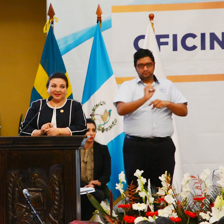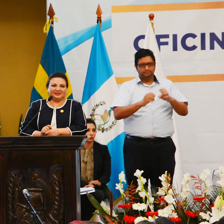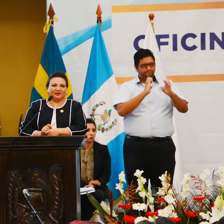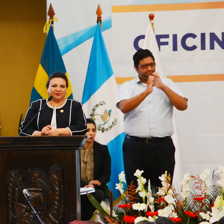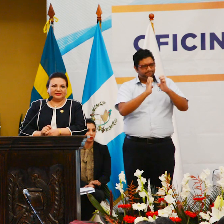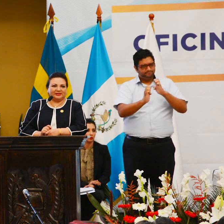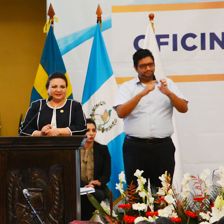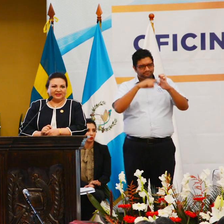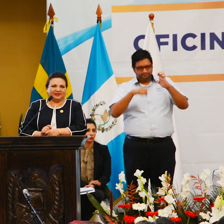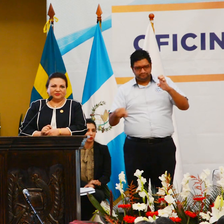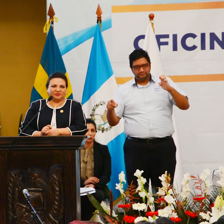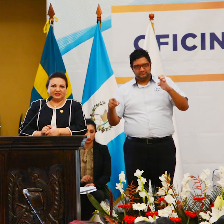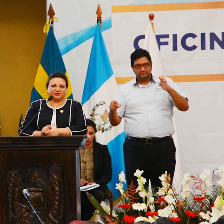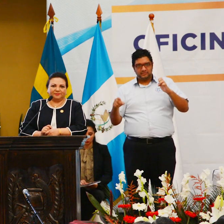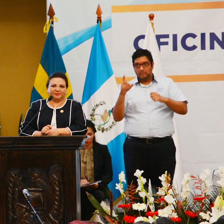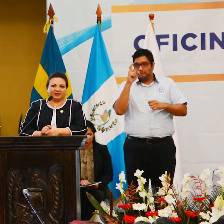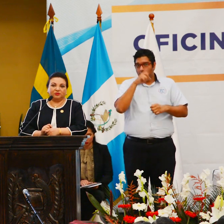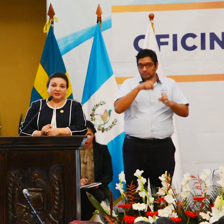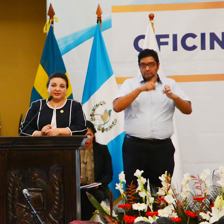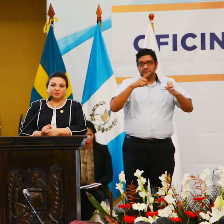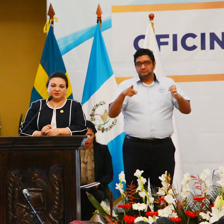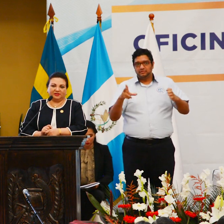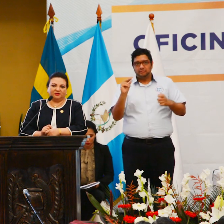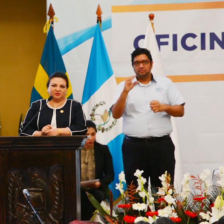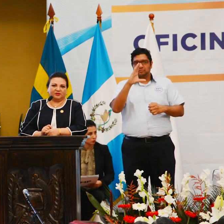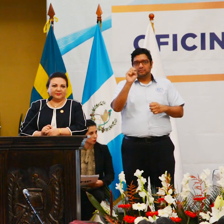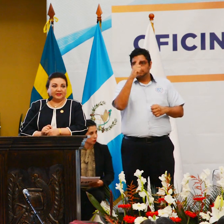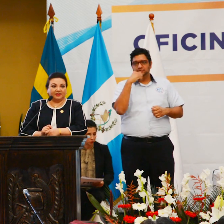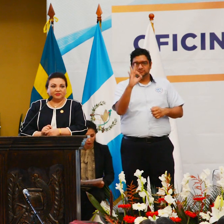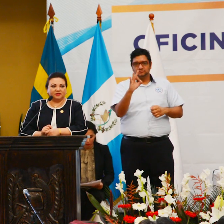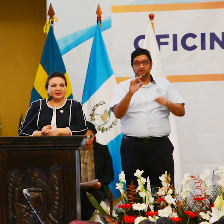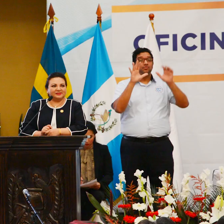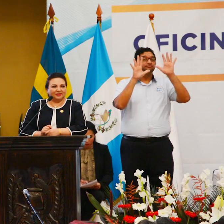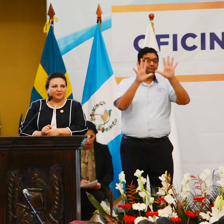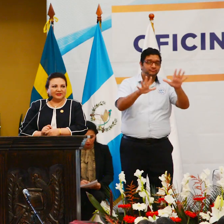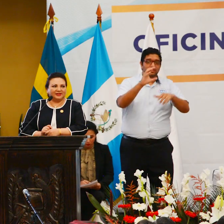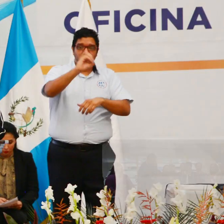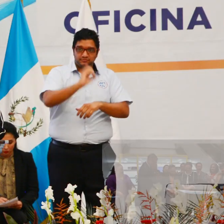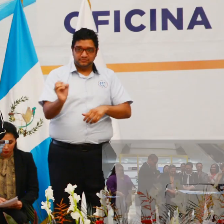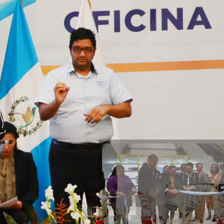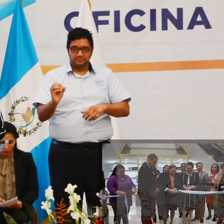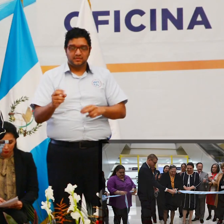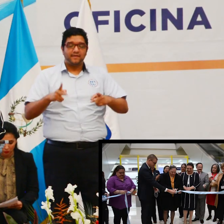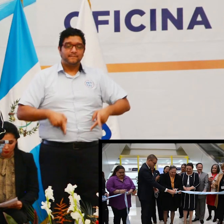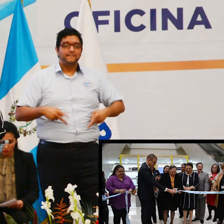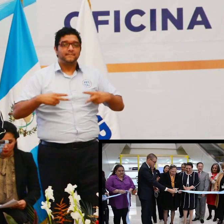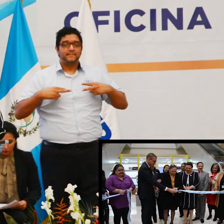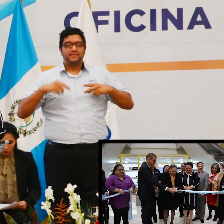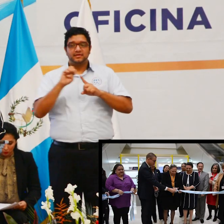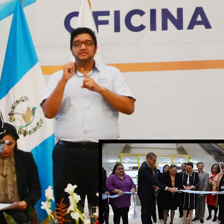y eso que es encuesta, ni siquiera es un censo, un 10% de los guatemaltecos se encuentran en alguna situación